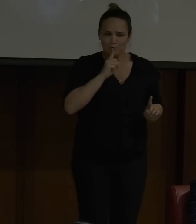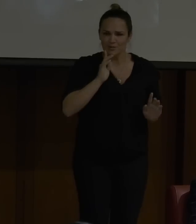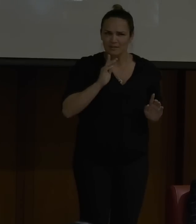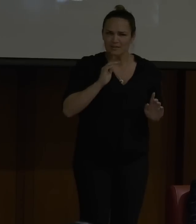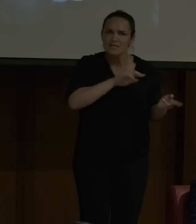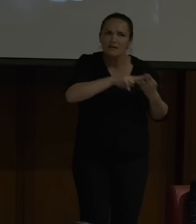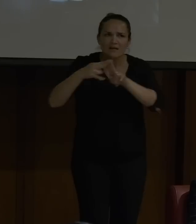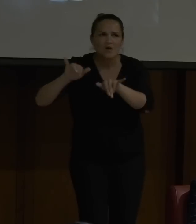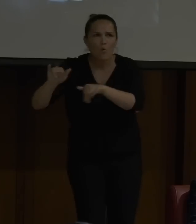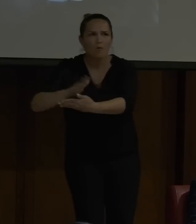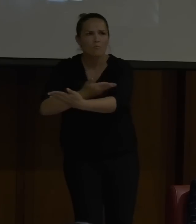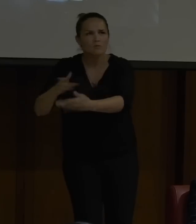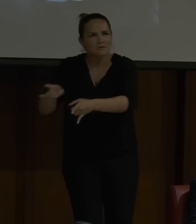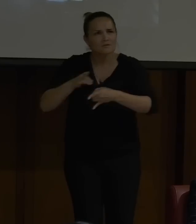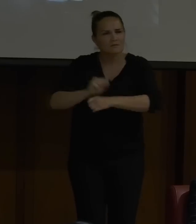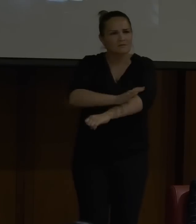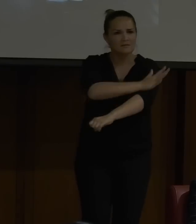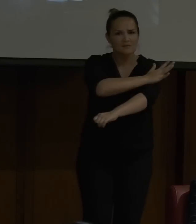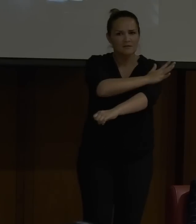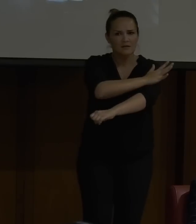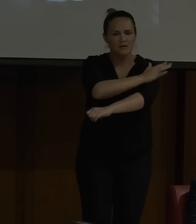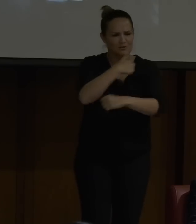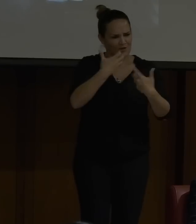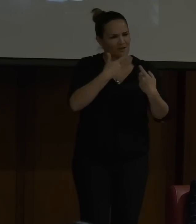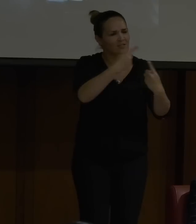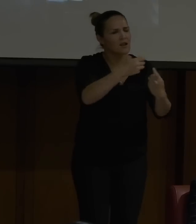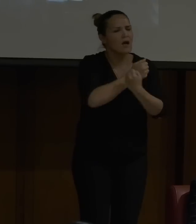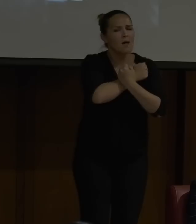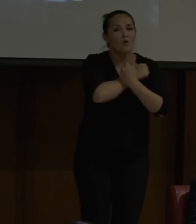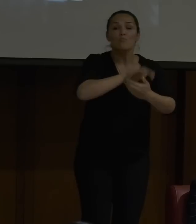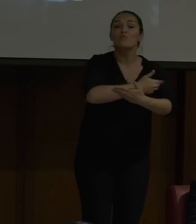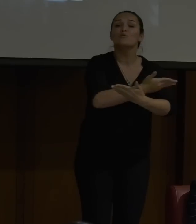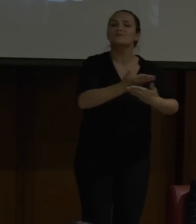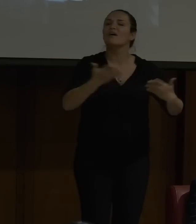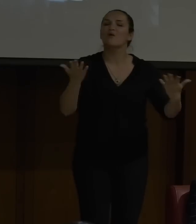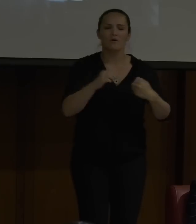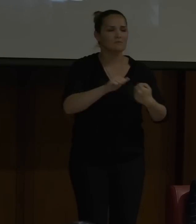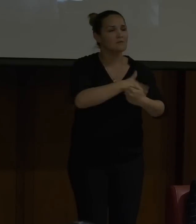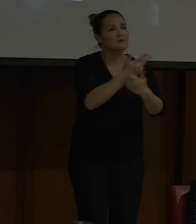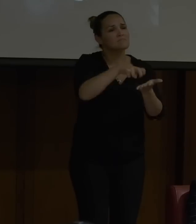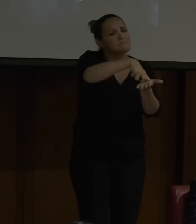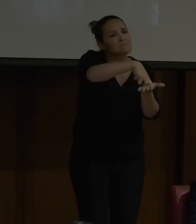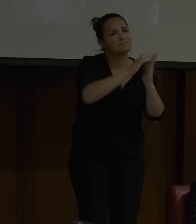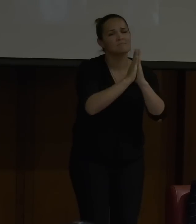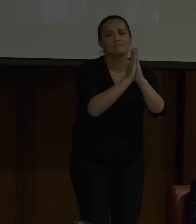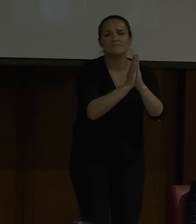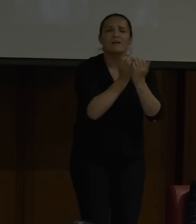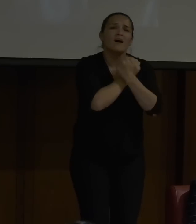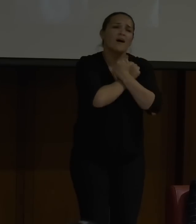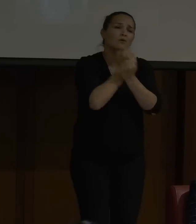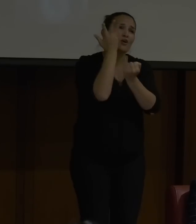Entonces yo le voy a decir de otra manera que yo estoy enamorado de ella. Y dijo así: implorando tu cariño, paso